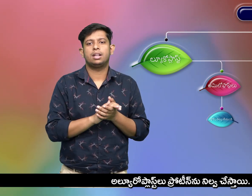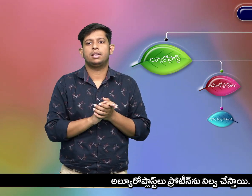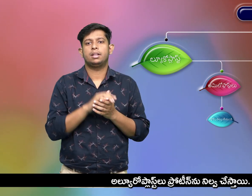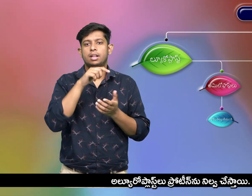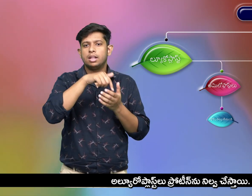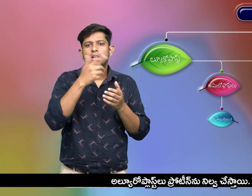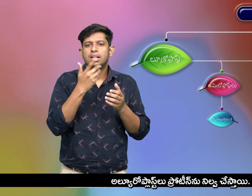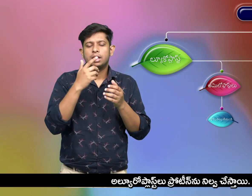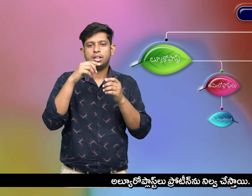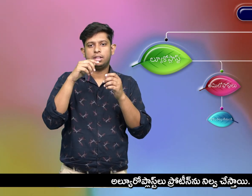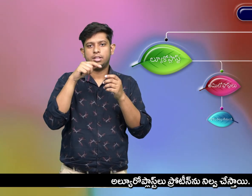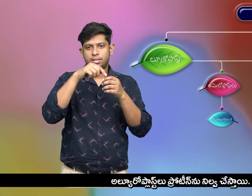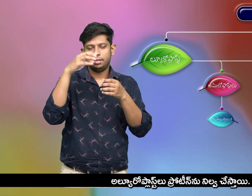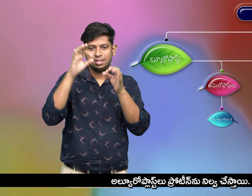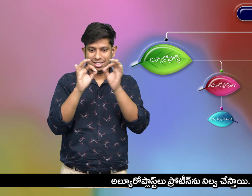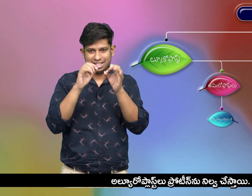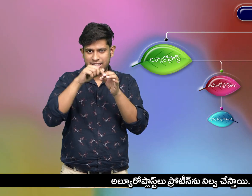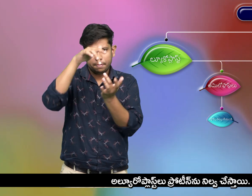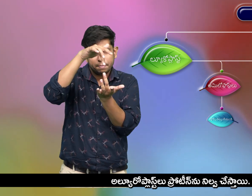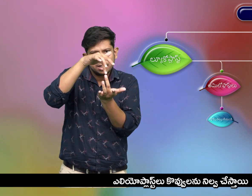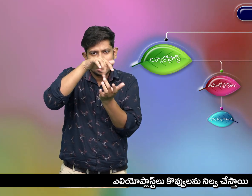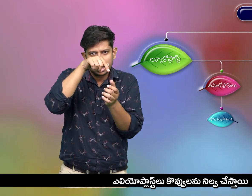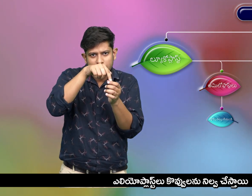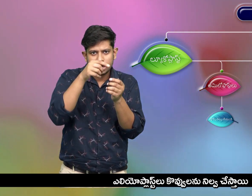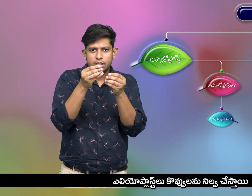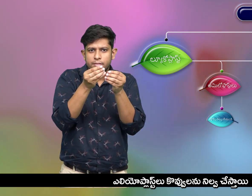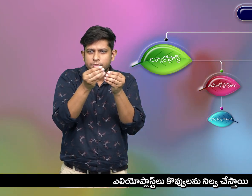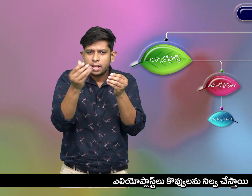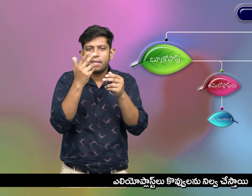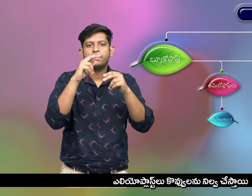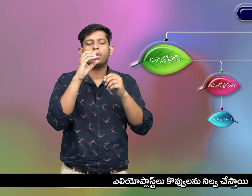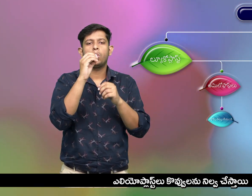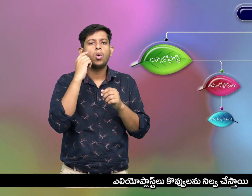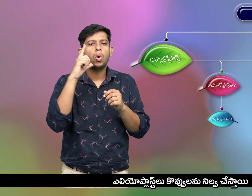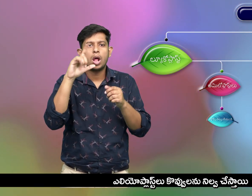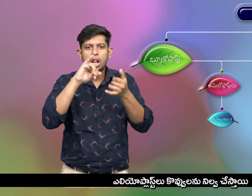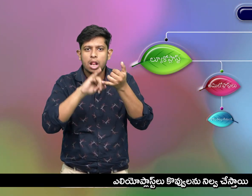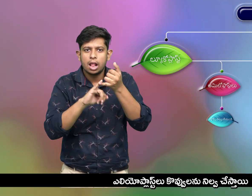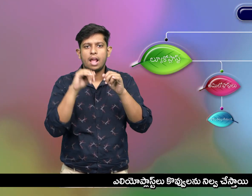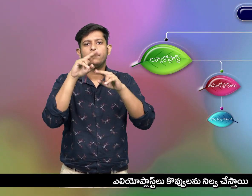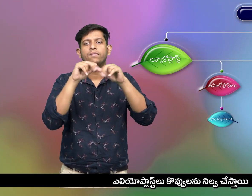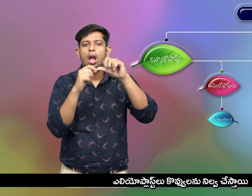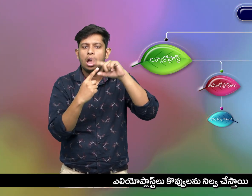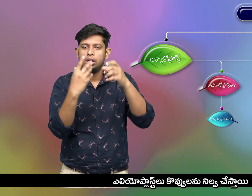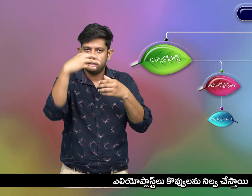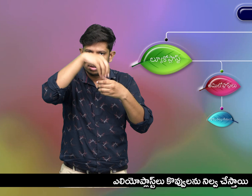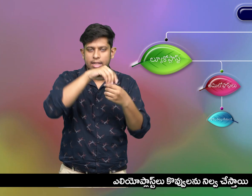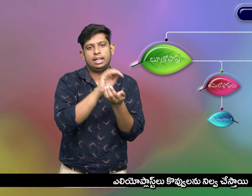అల్యూరోప్లాస్ట్లు ప్రోటీన్ను నిల్వ చేస్తాయి. ఎలాయోప్లాస్ట్లు కొవ్వులను నిల్వ చేస్తాయి.